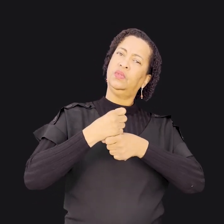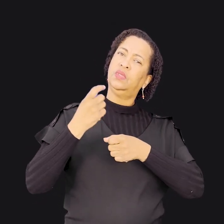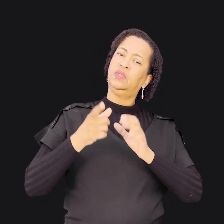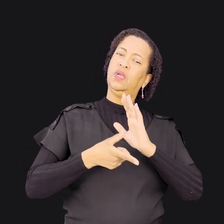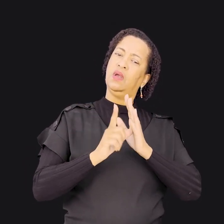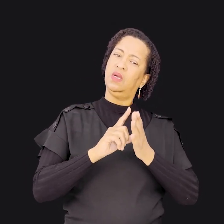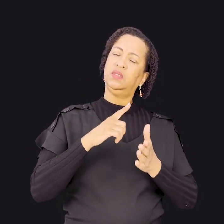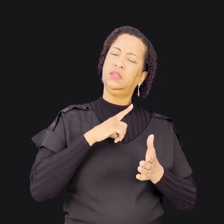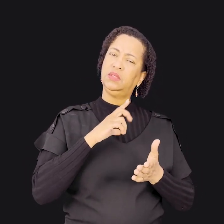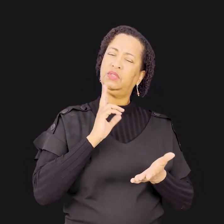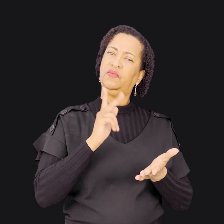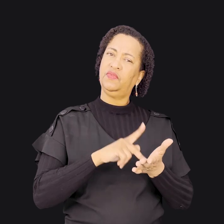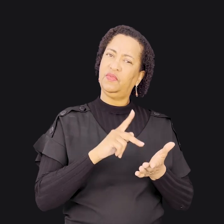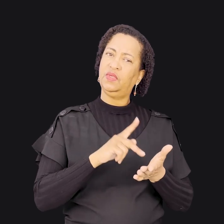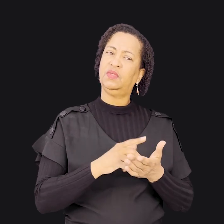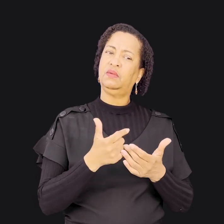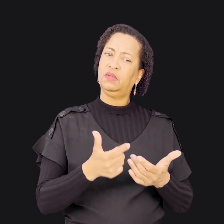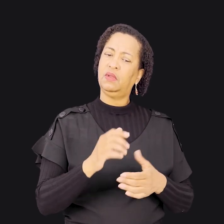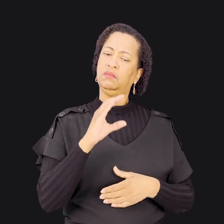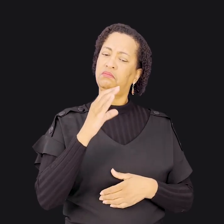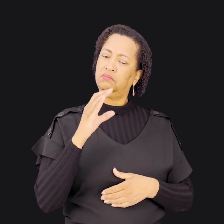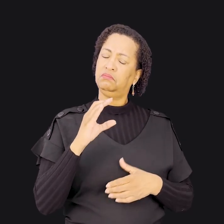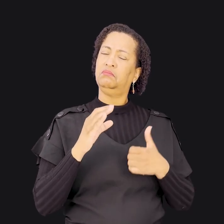qualquer realidade plausível em termos científicos.